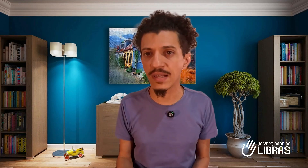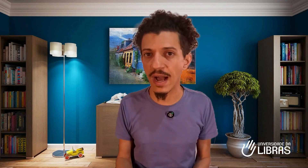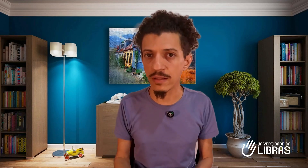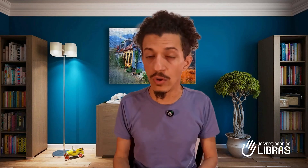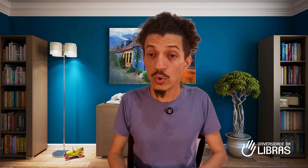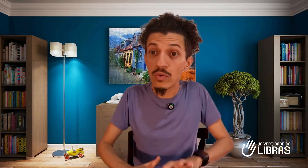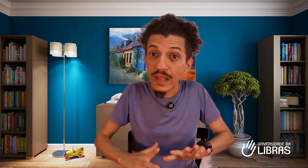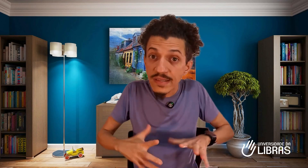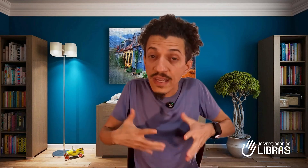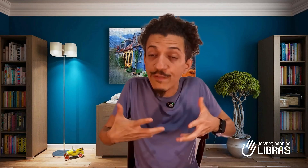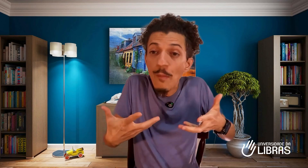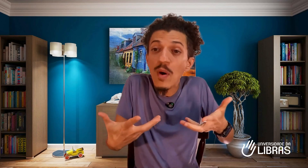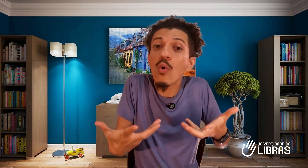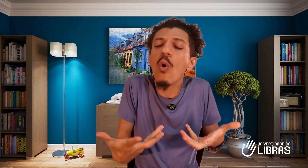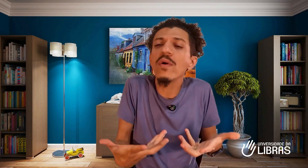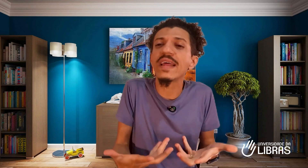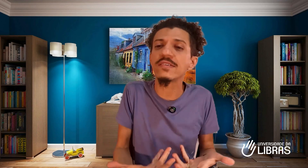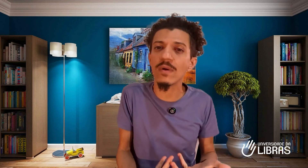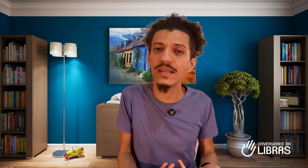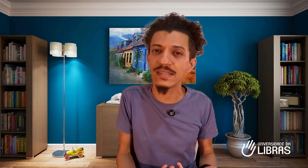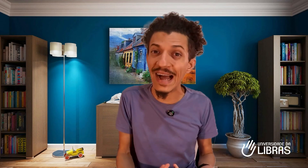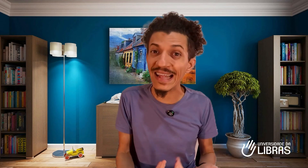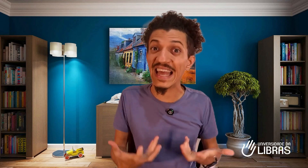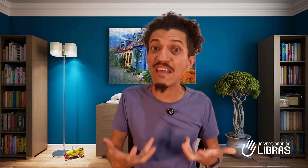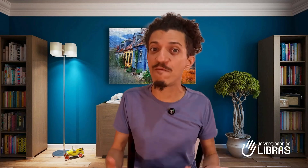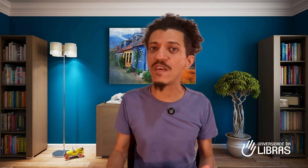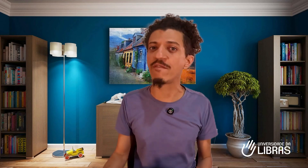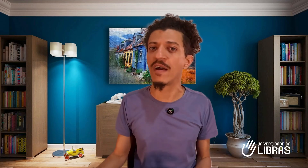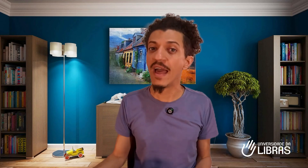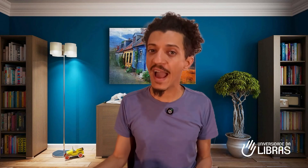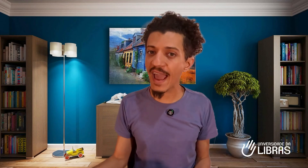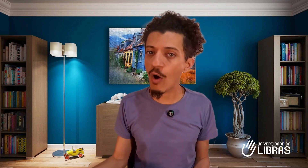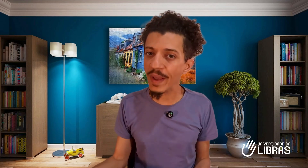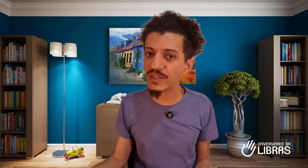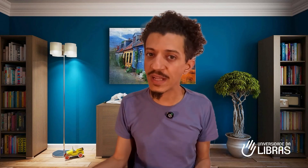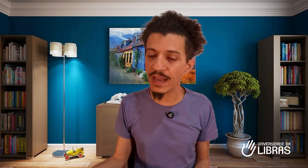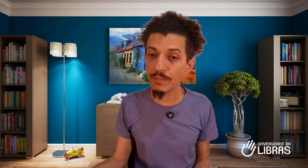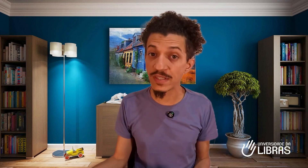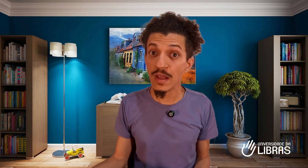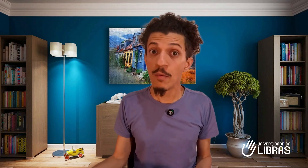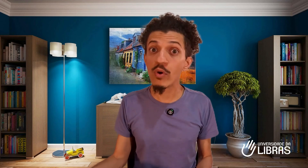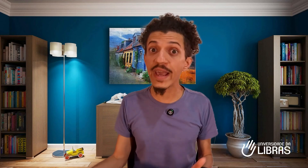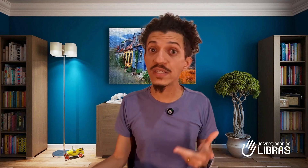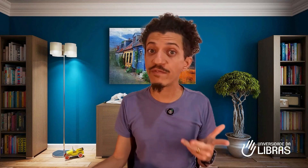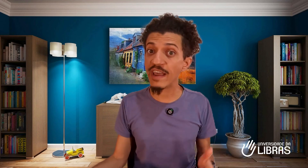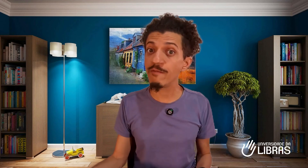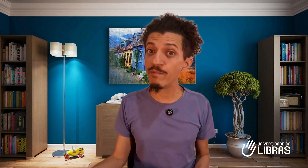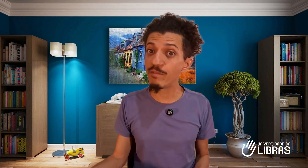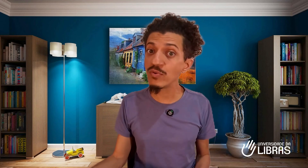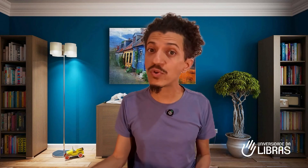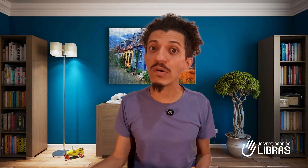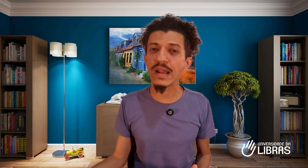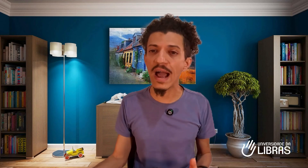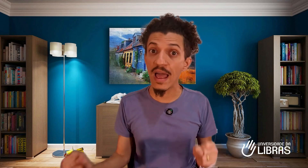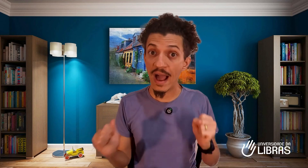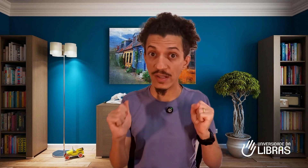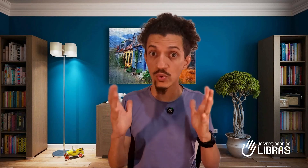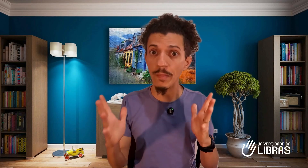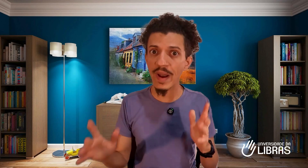arriscado. Tudo tem que ser de forma contextualizada e viva realmente na Libras, porque isso vai impulsionar a sua prática,